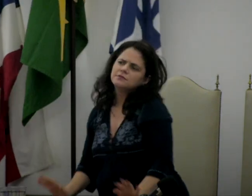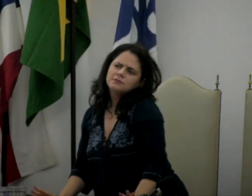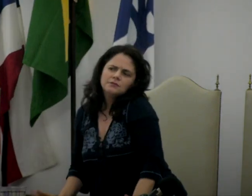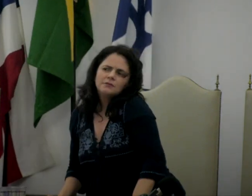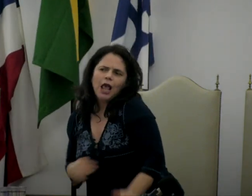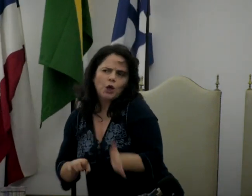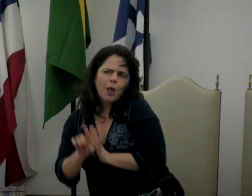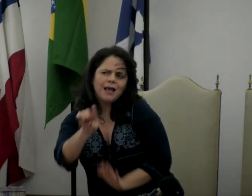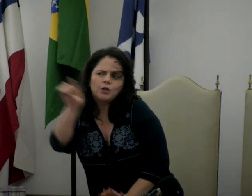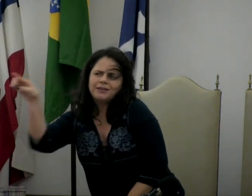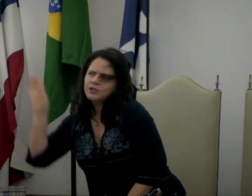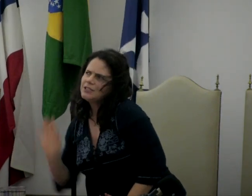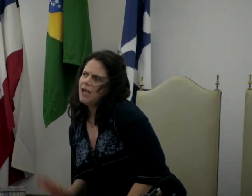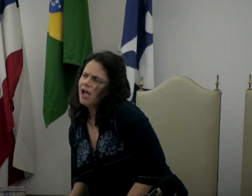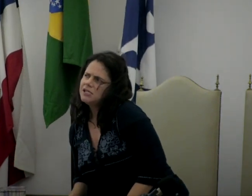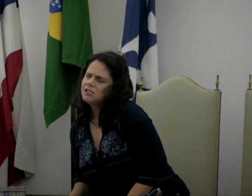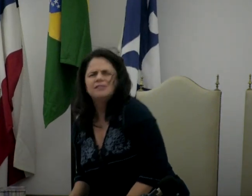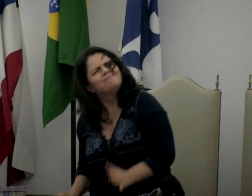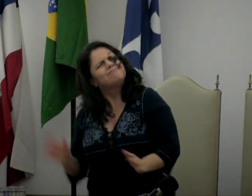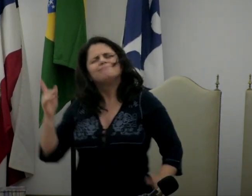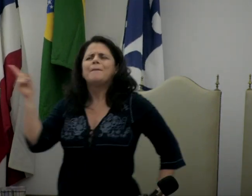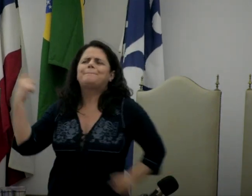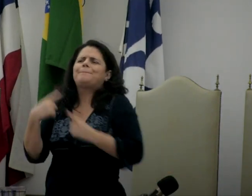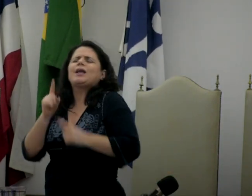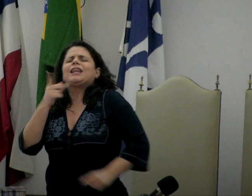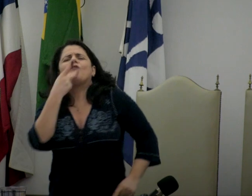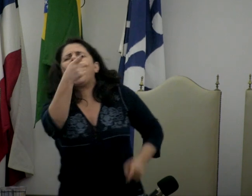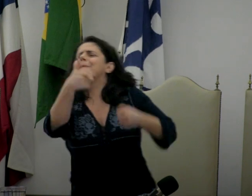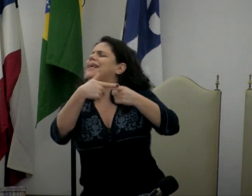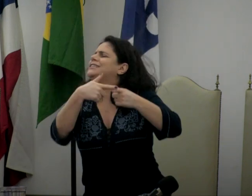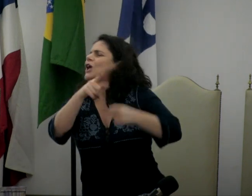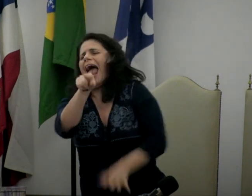tempo todo, juntinho dele. E aí eu pergunto para vocês...